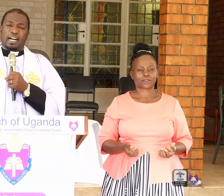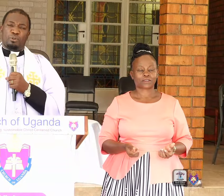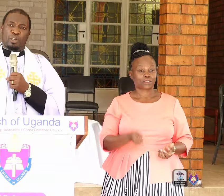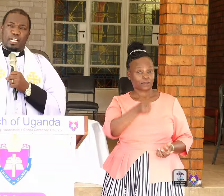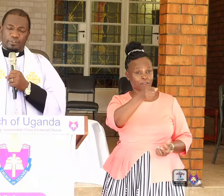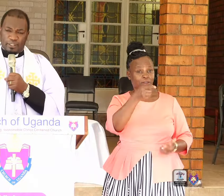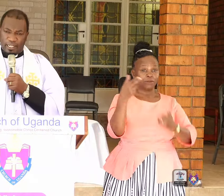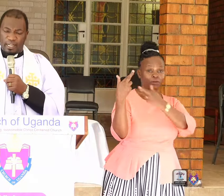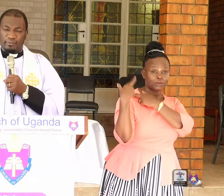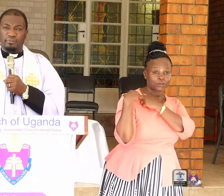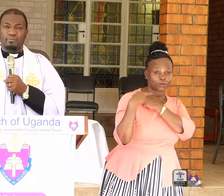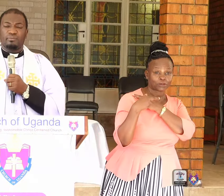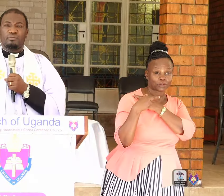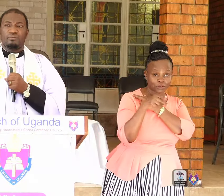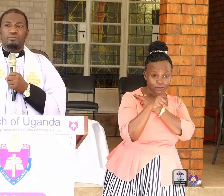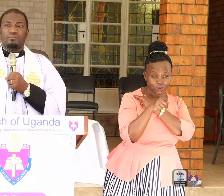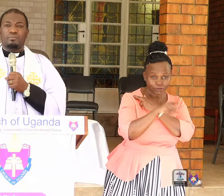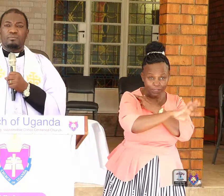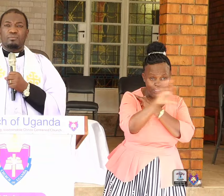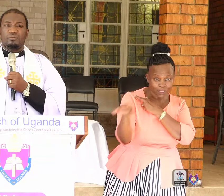Kitukakataka abooluganda ffenna